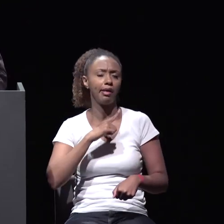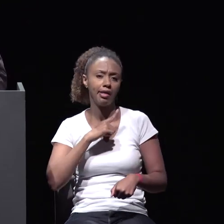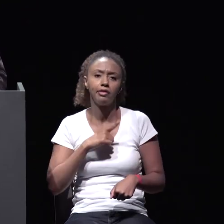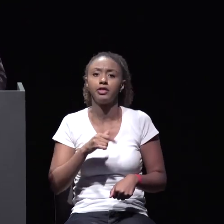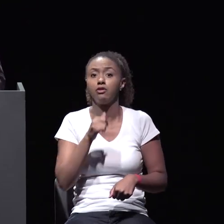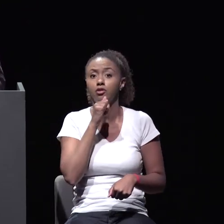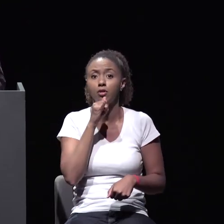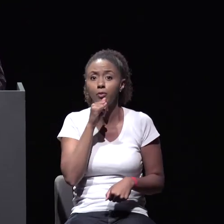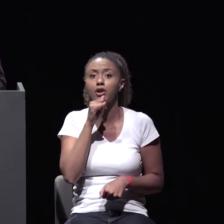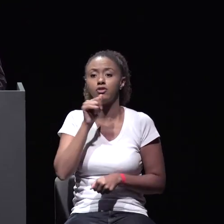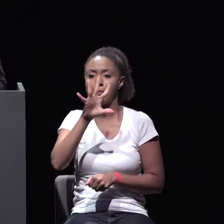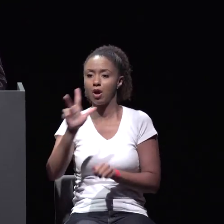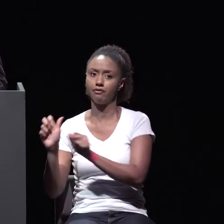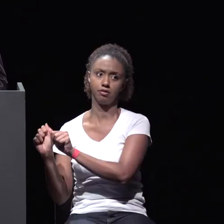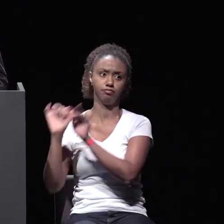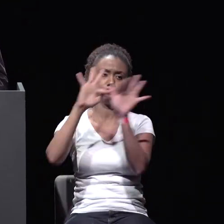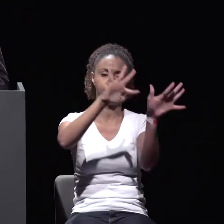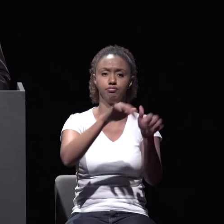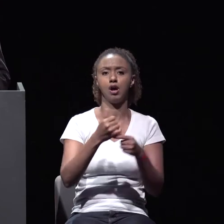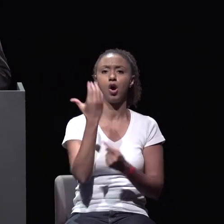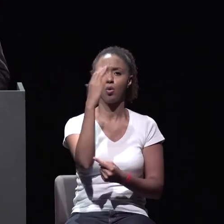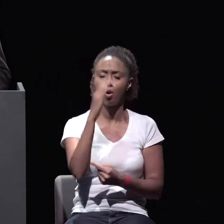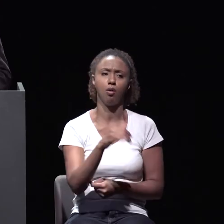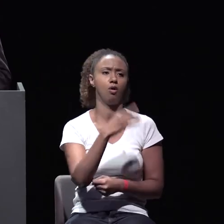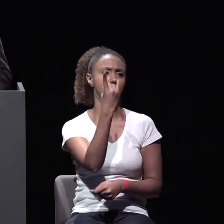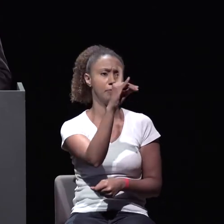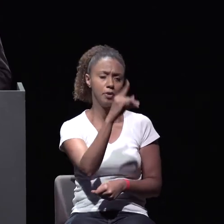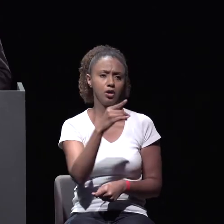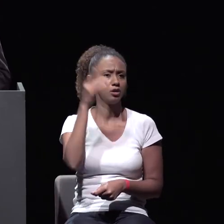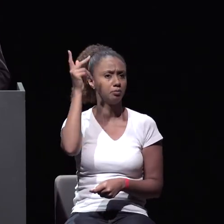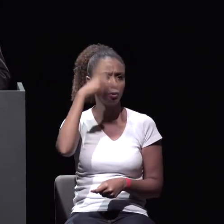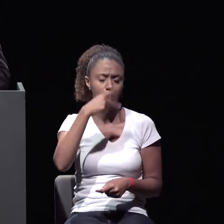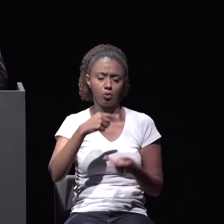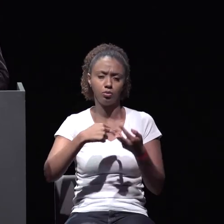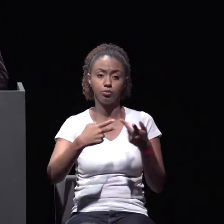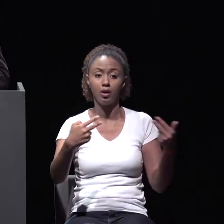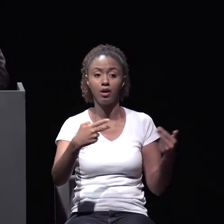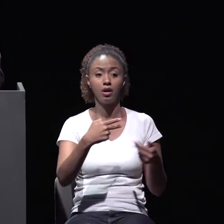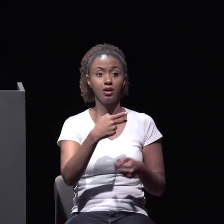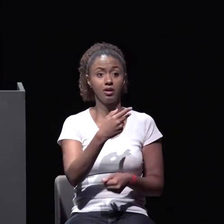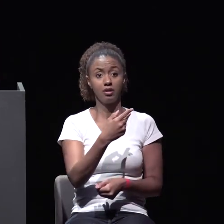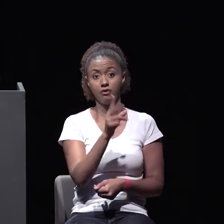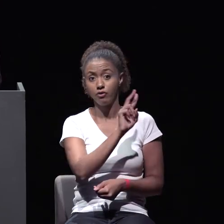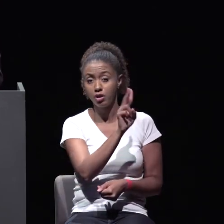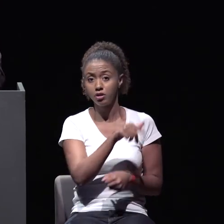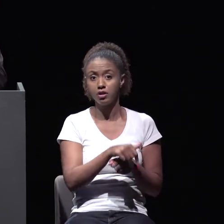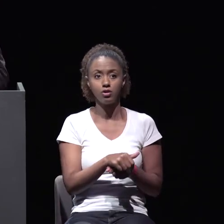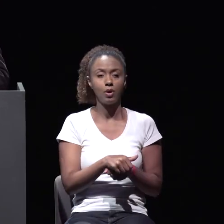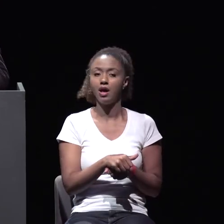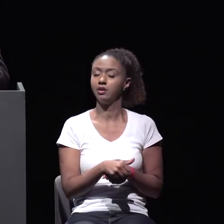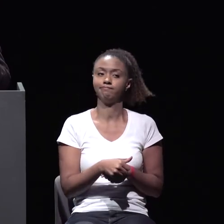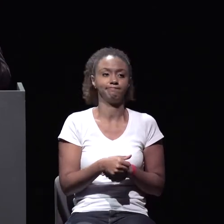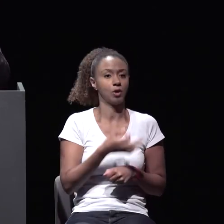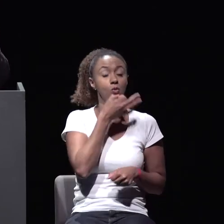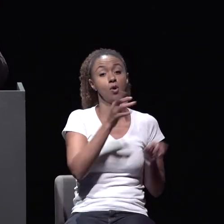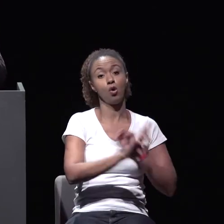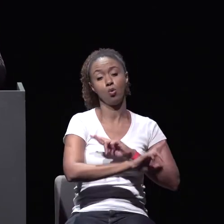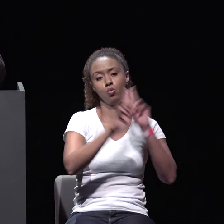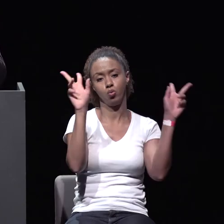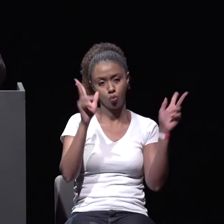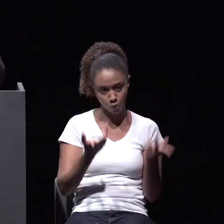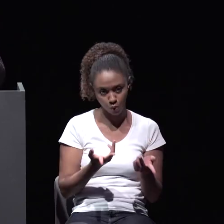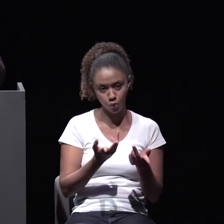peru por exemplo eventualmente a colômbia a venezuela esse discurso não funciona esse discurso tem segue um outro caminho para